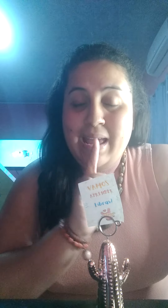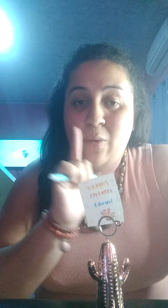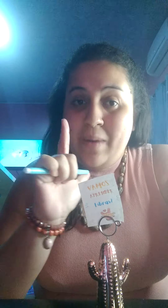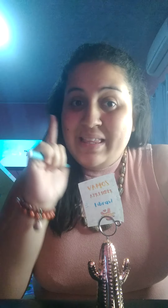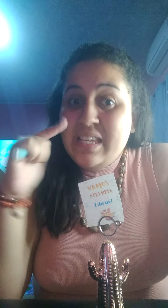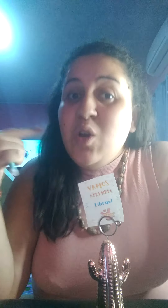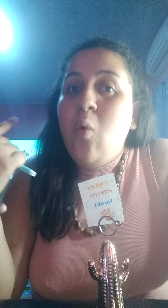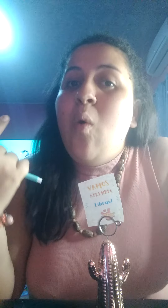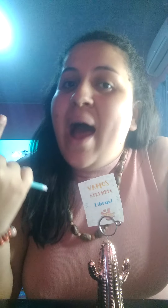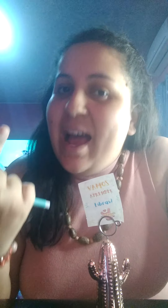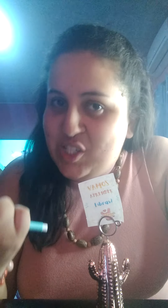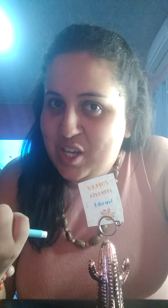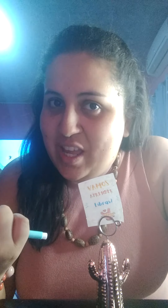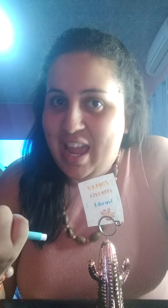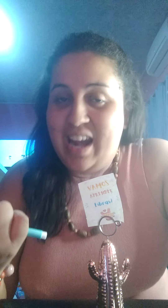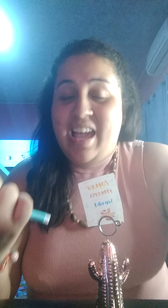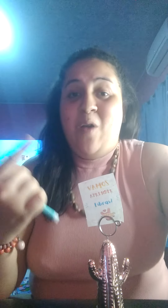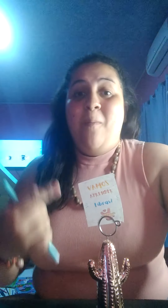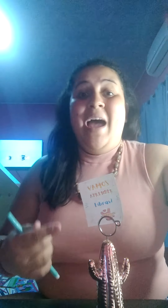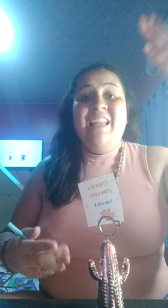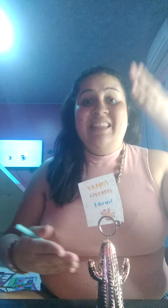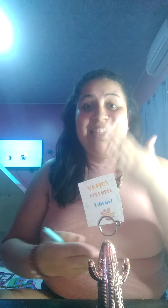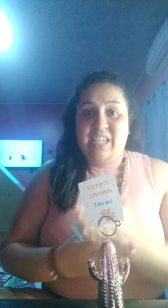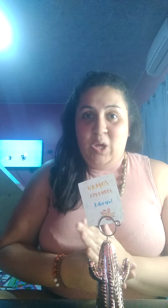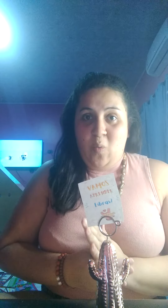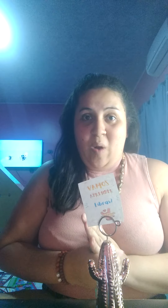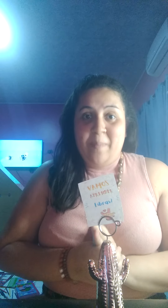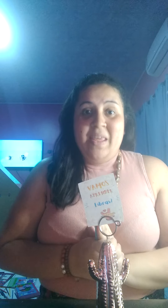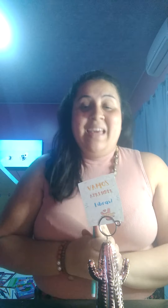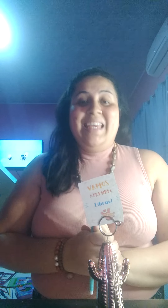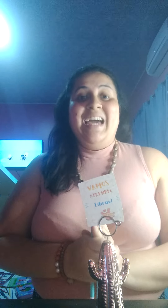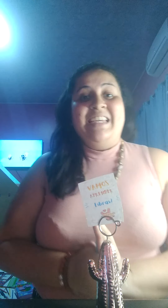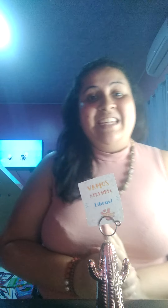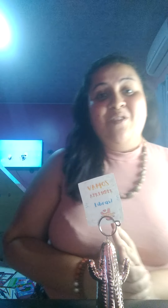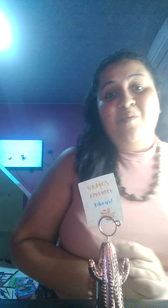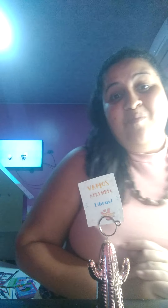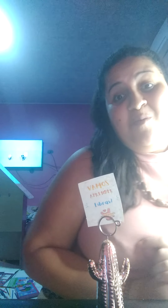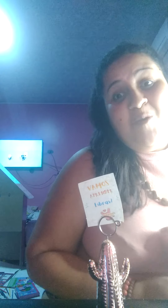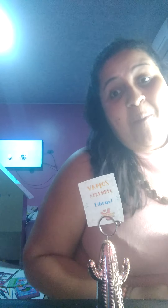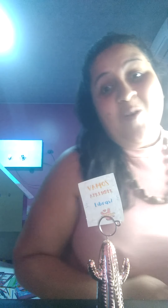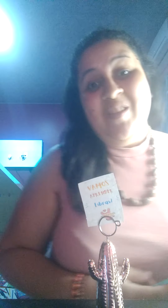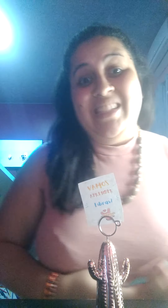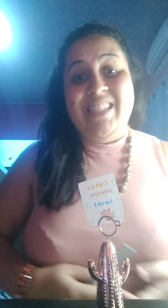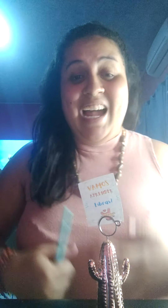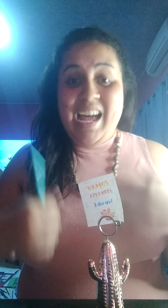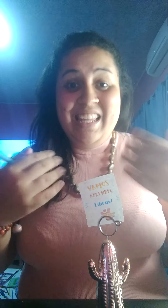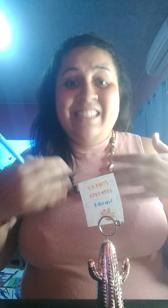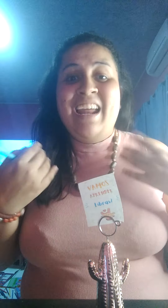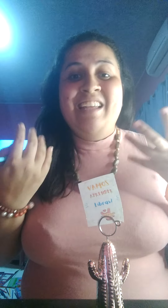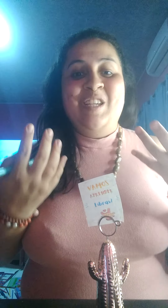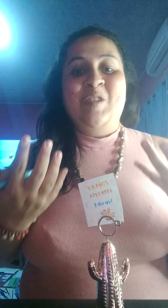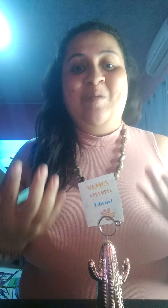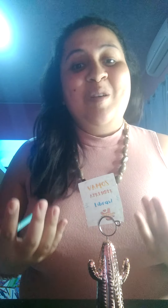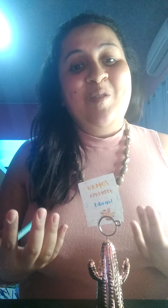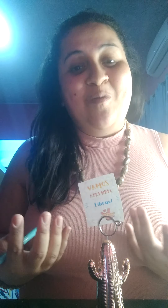uma linguagem, ela é uma língua. E aí eu não posso adentrar nesse assunto mais